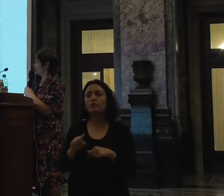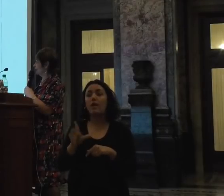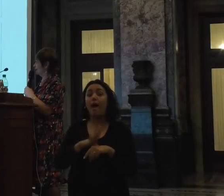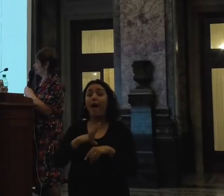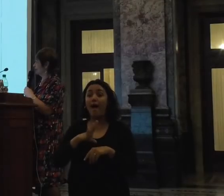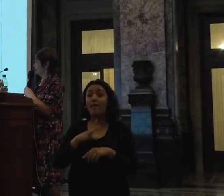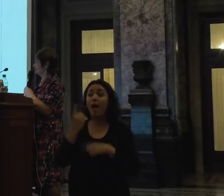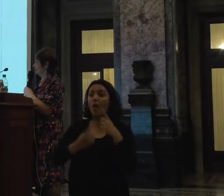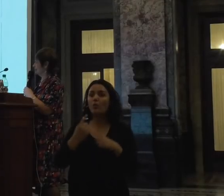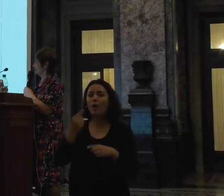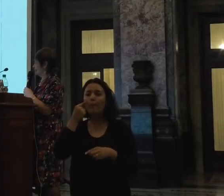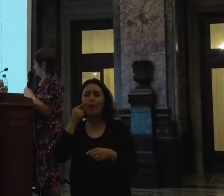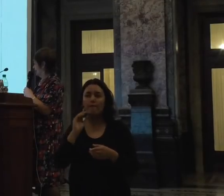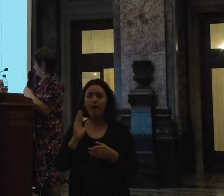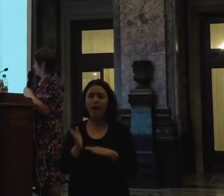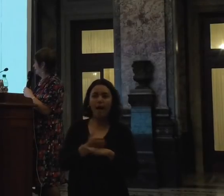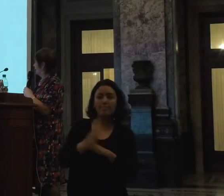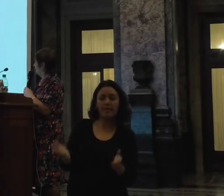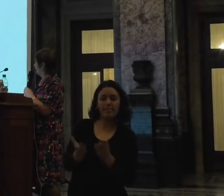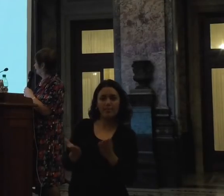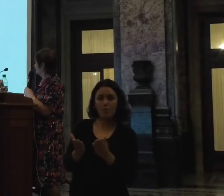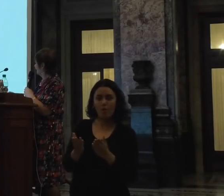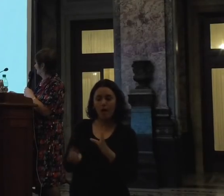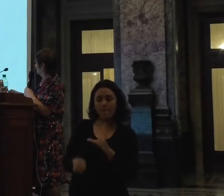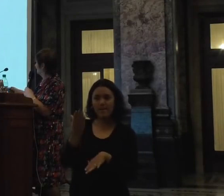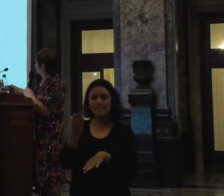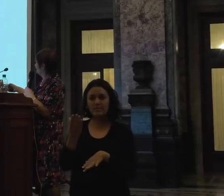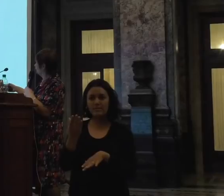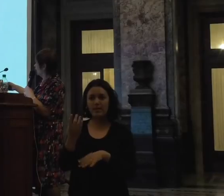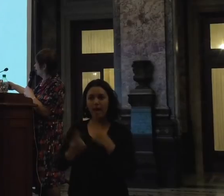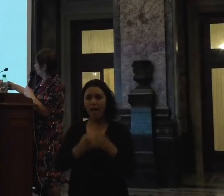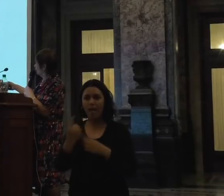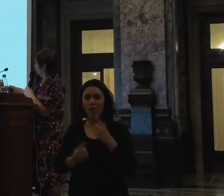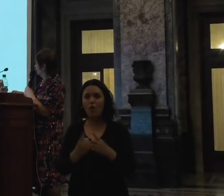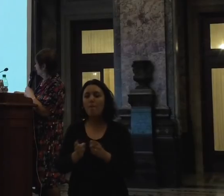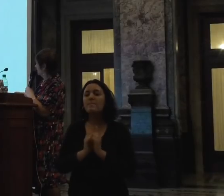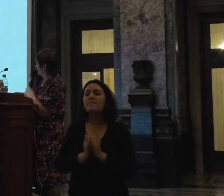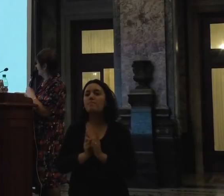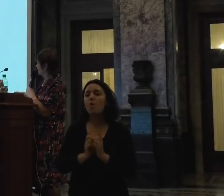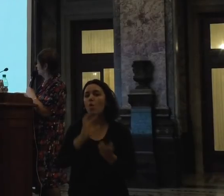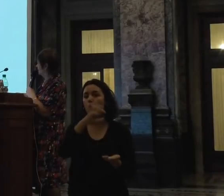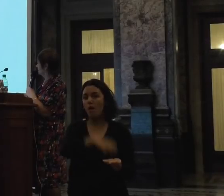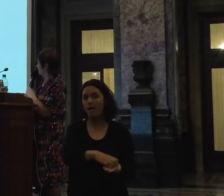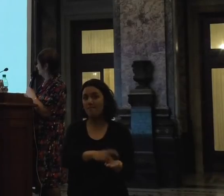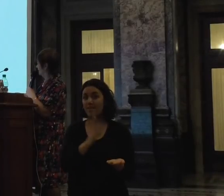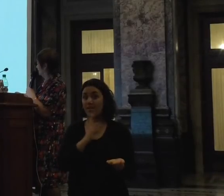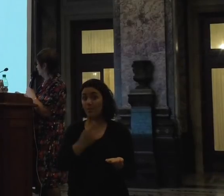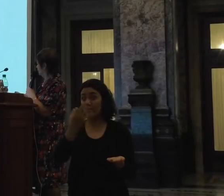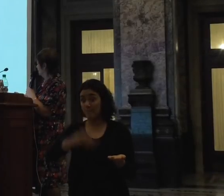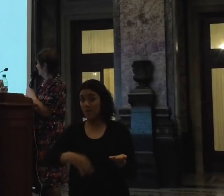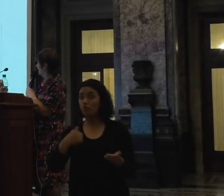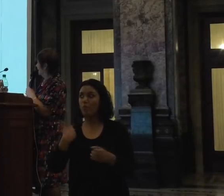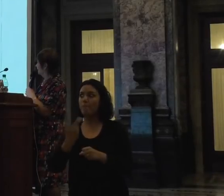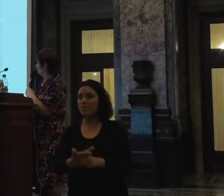antes, que es válida, es decir, que aparece del mismo lado que la respuesta que